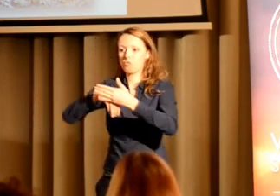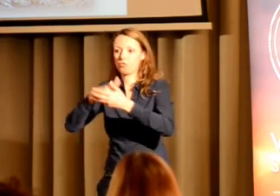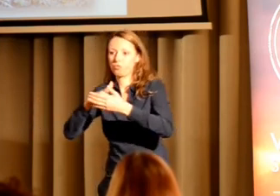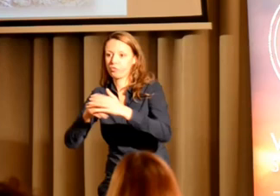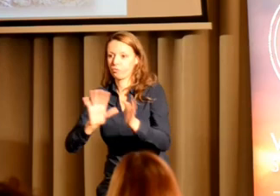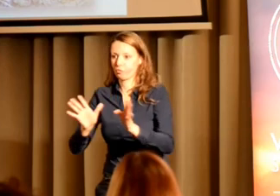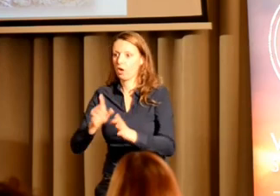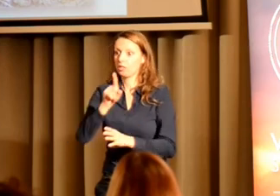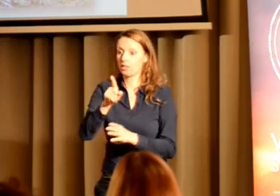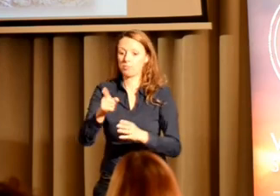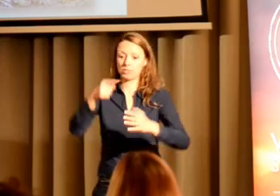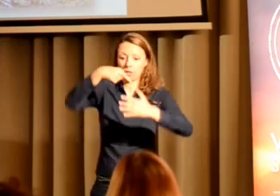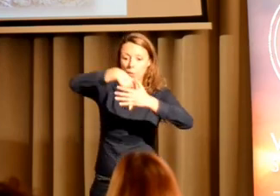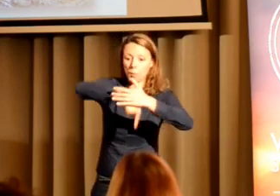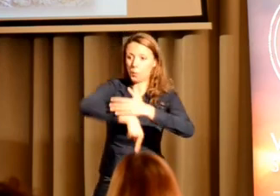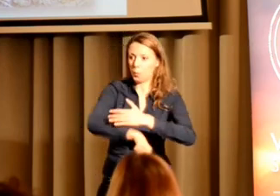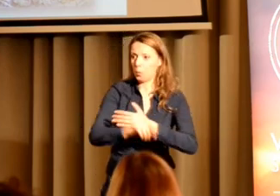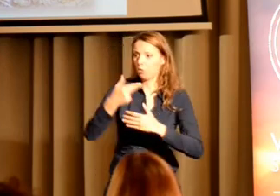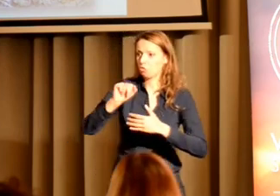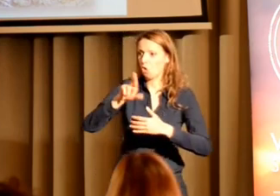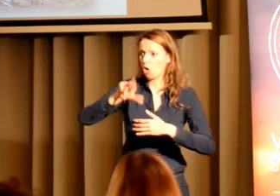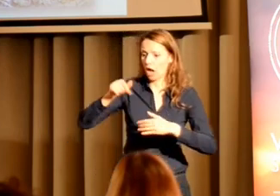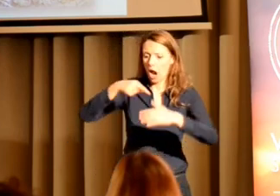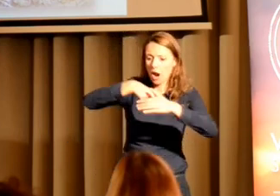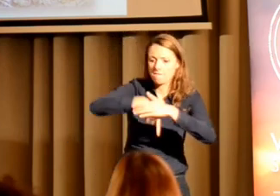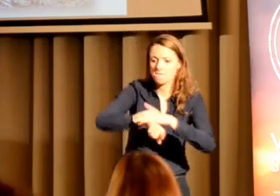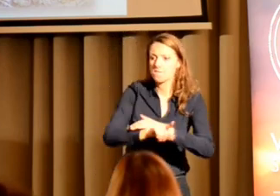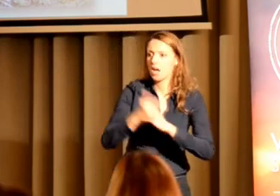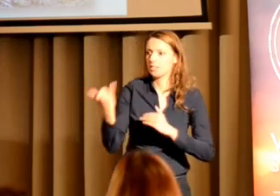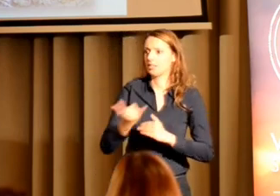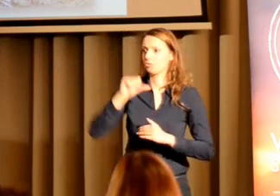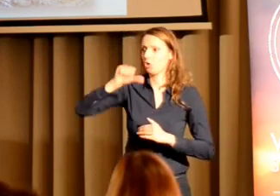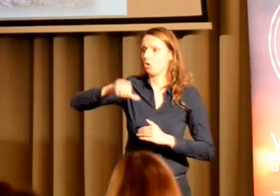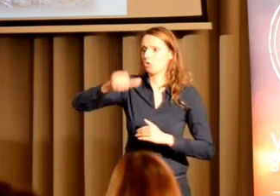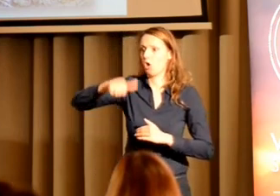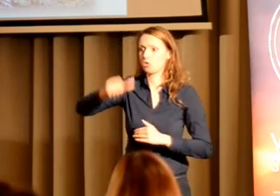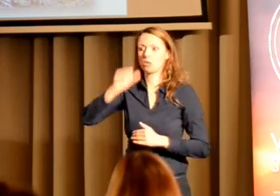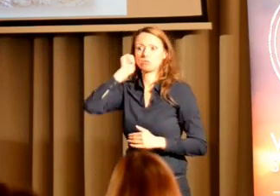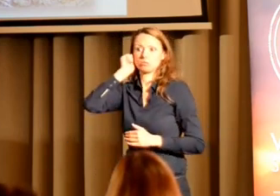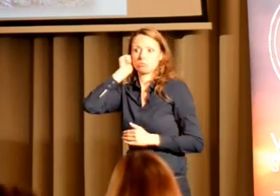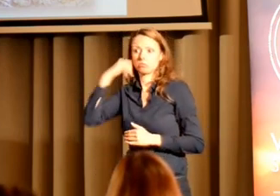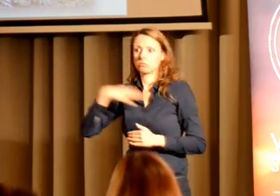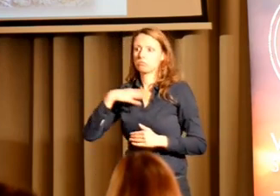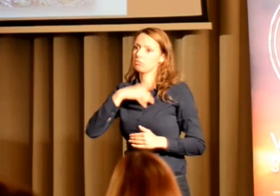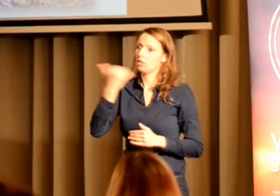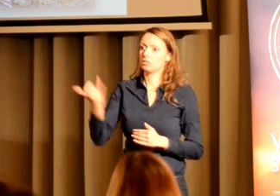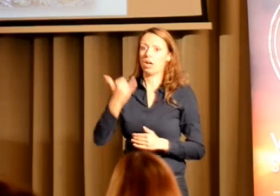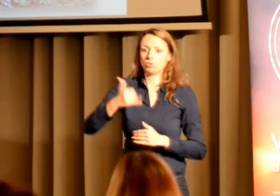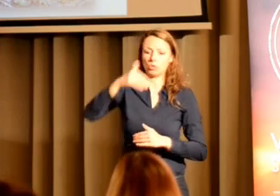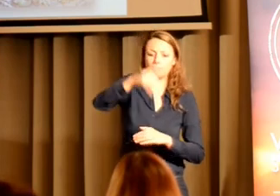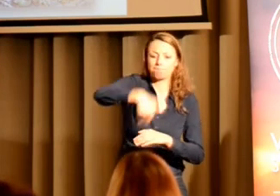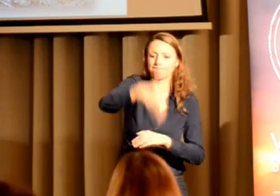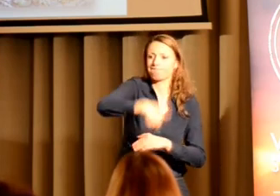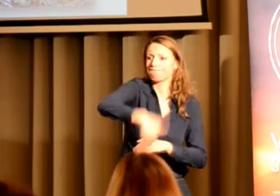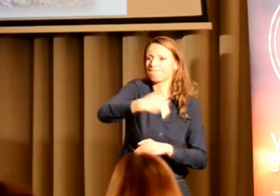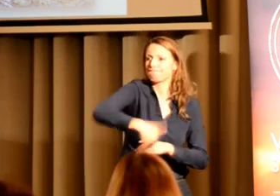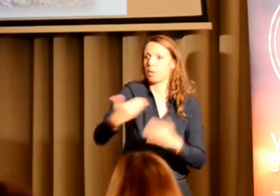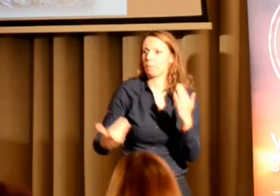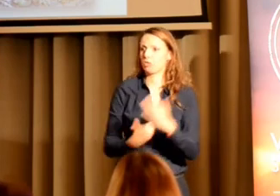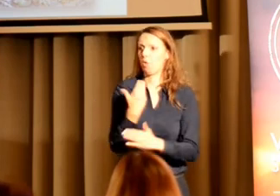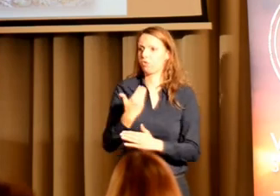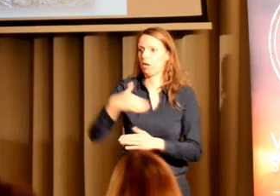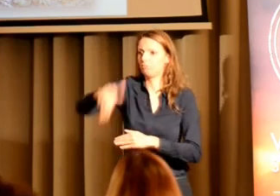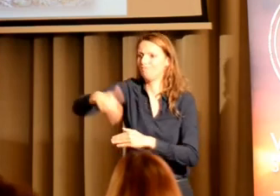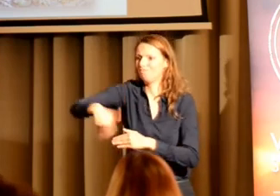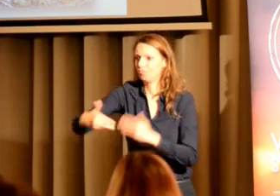nowe nory, jednocześnie pozostawiając w zanadrzu te stare. Więc mamy taką grupę rodzinną jedną, która ma 18 takich nor i w